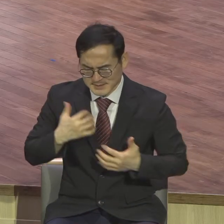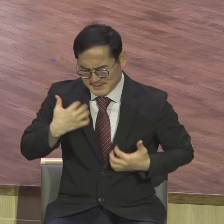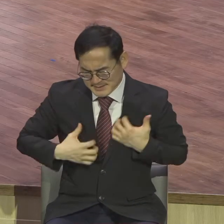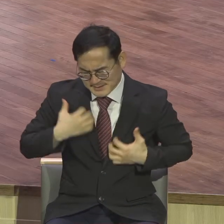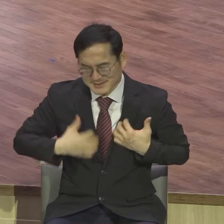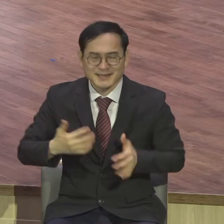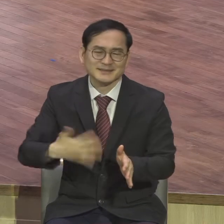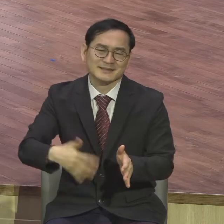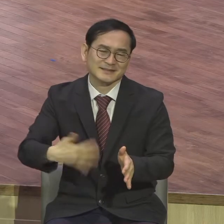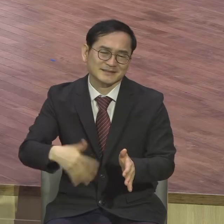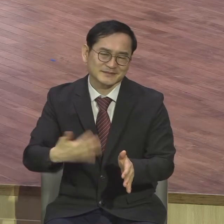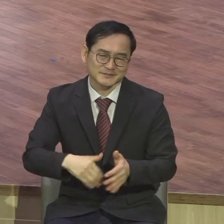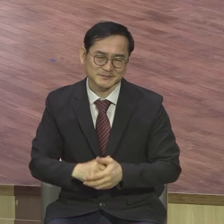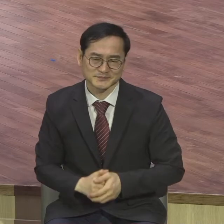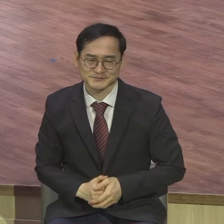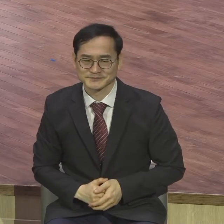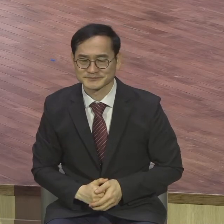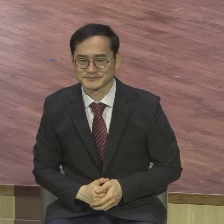답 났어요.